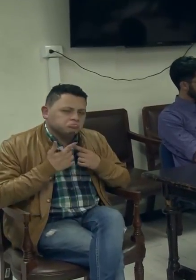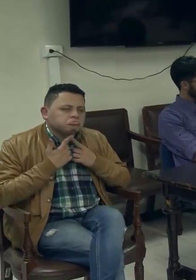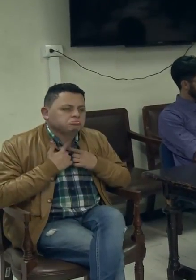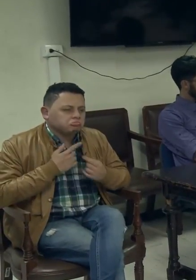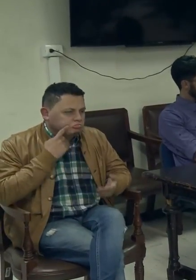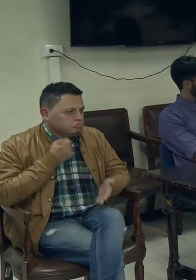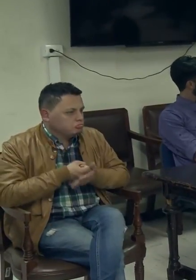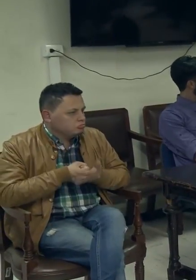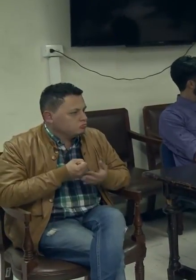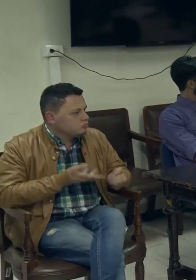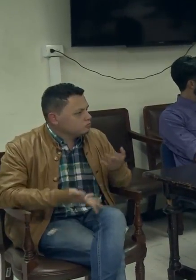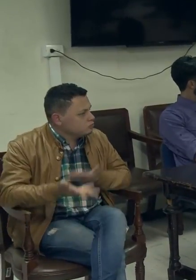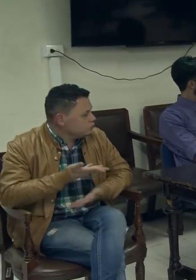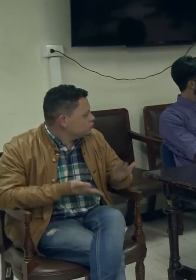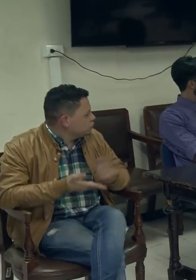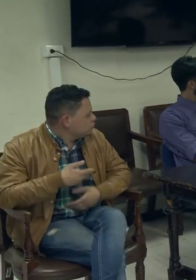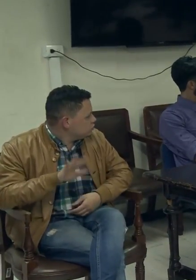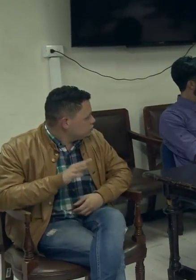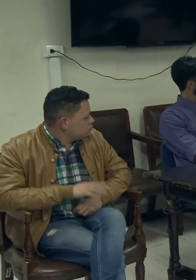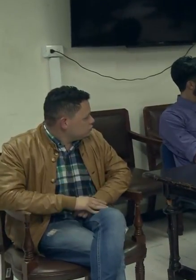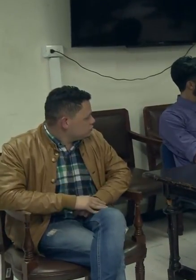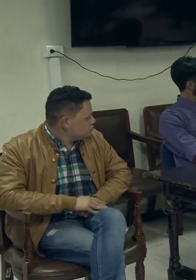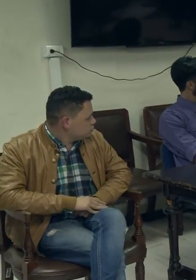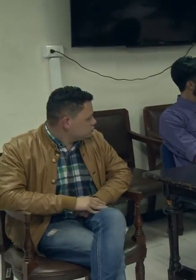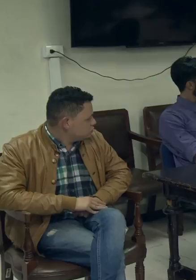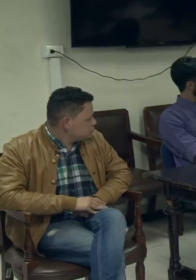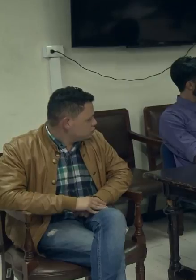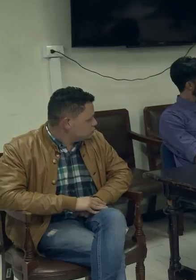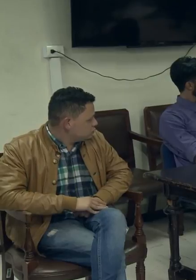se compartieran mucho más todas